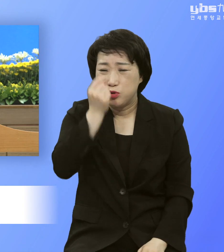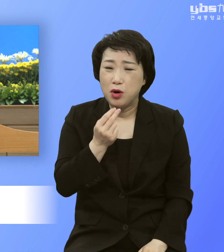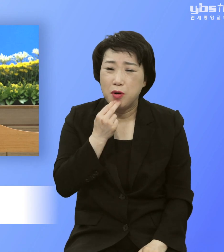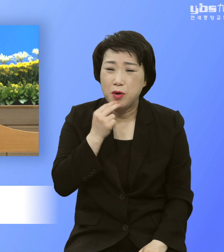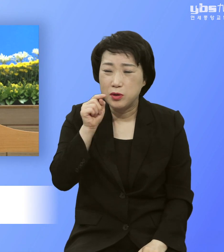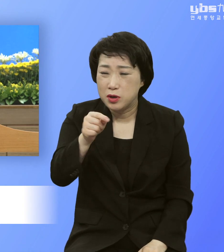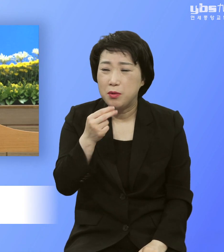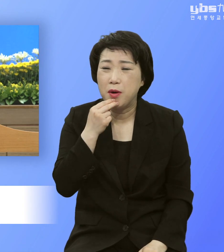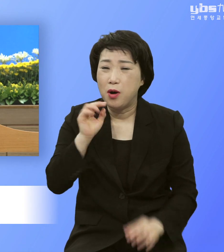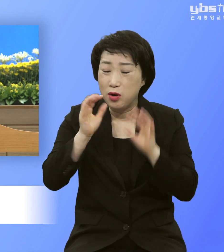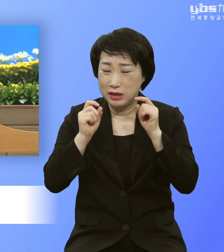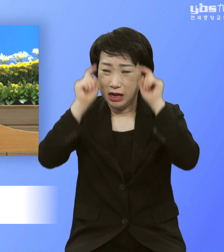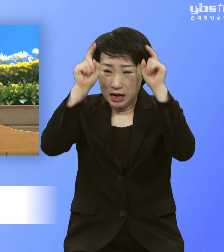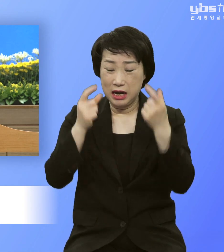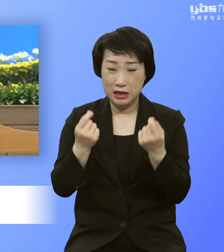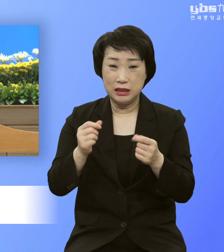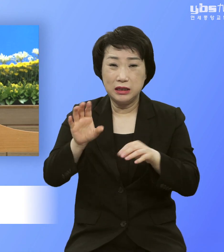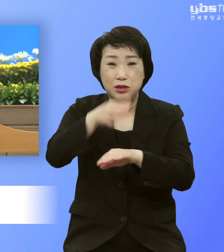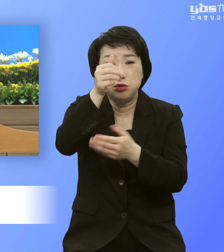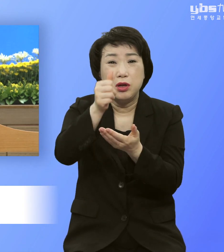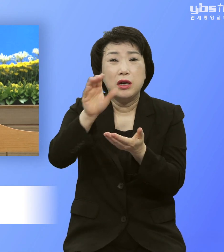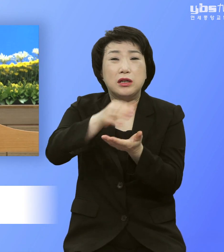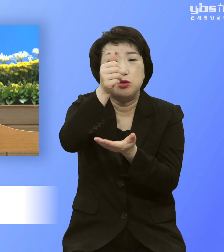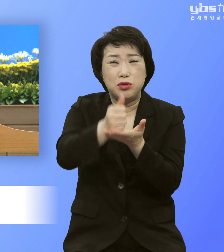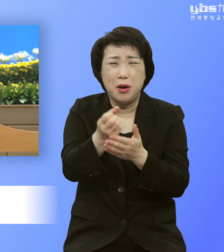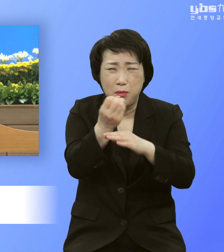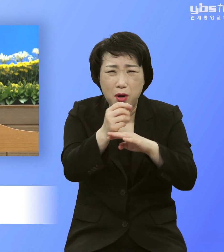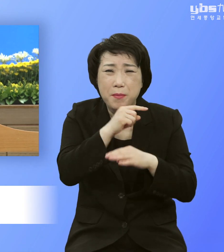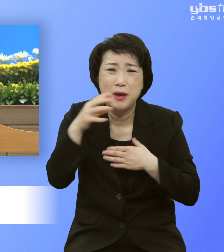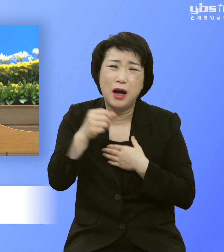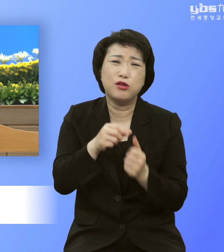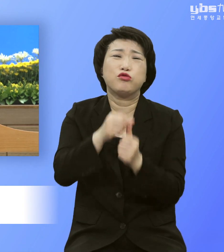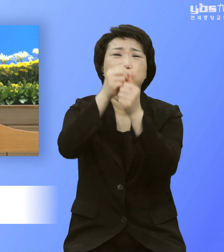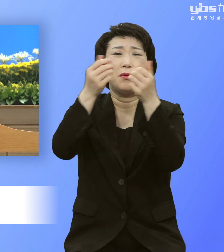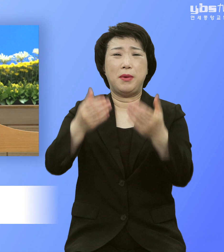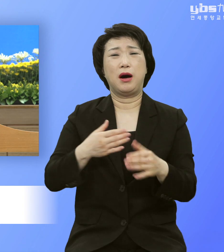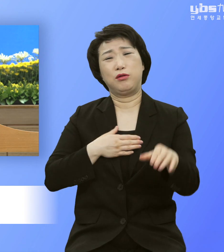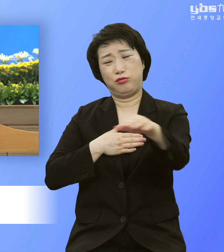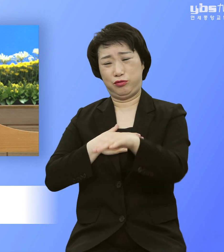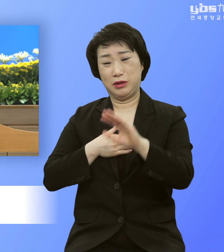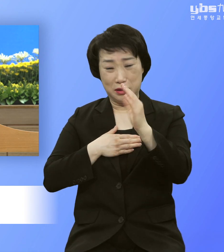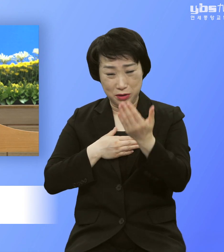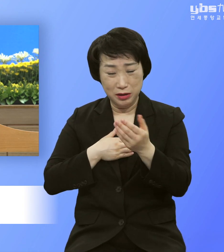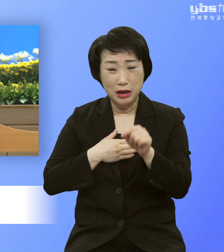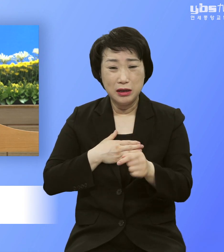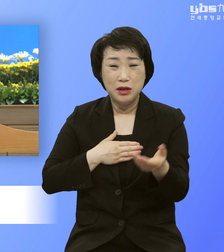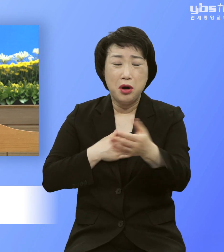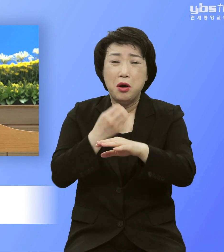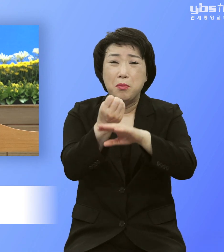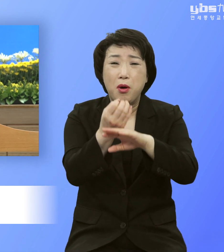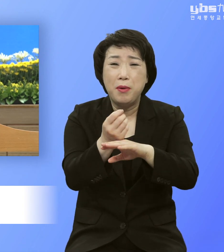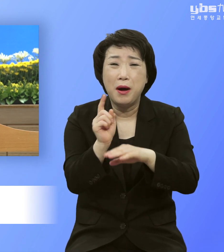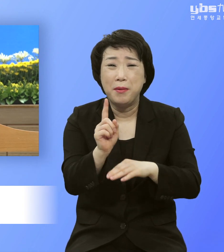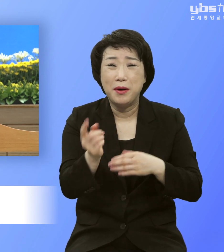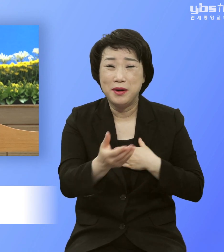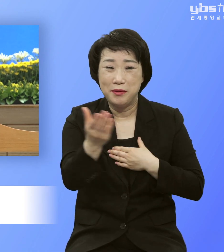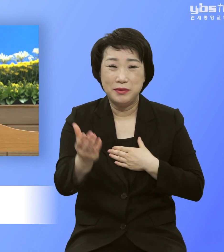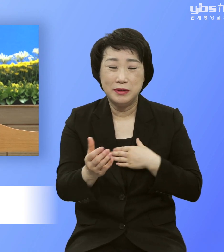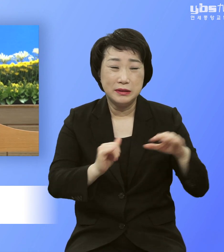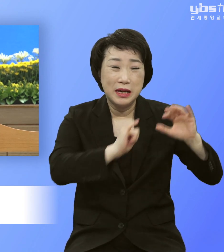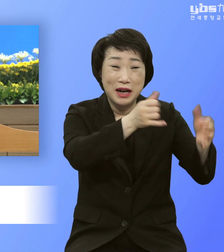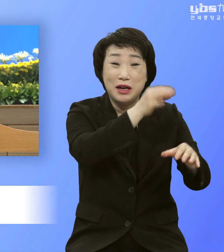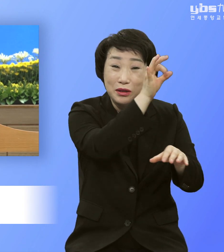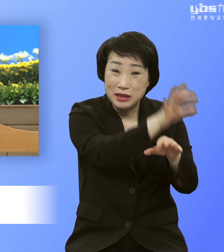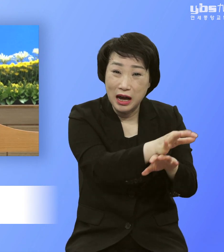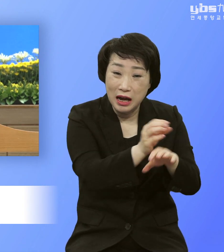그리스도의 보배로운 피로 우리가 구원받은 것이다. 이 보배라는 말은 세상에서 돈 주고